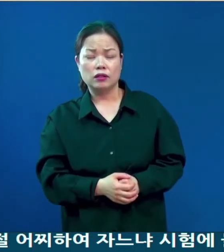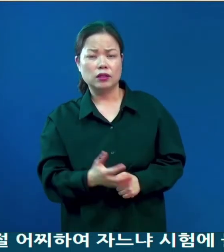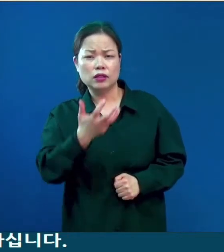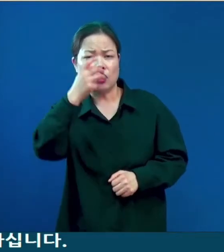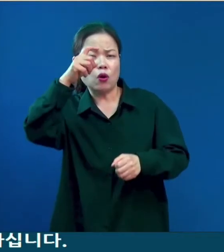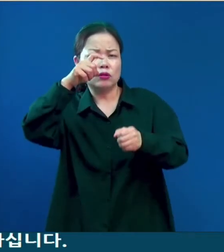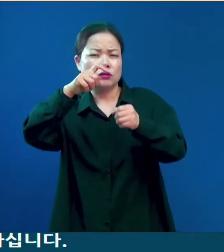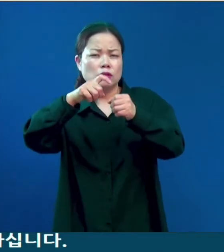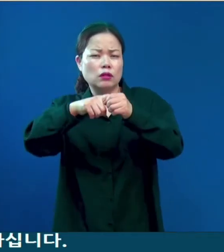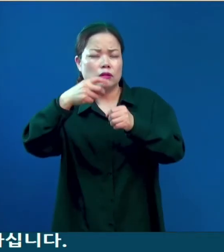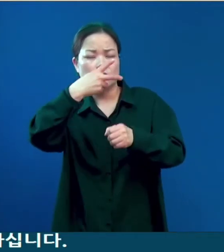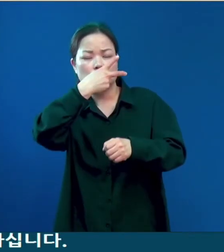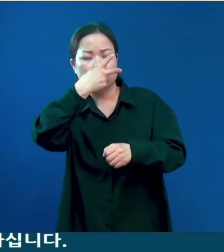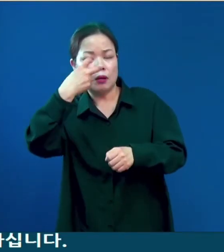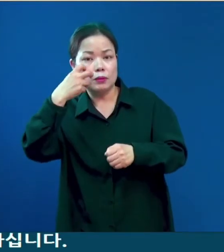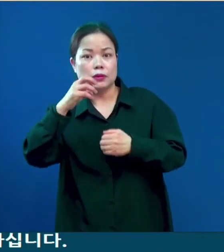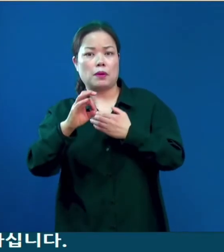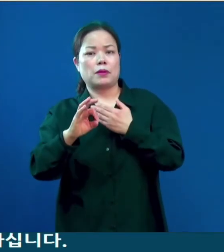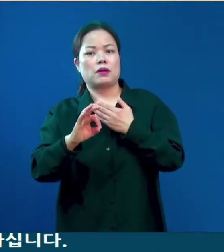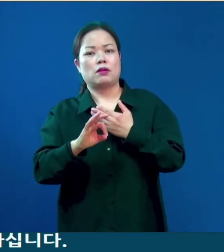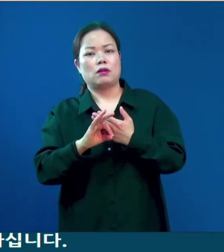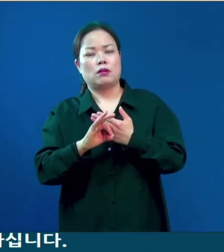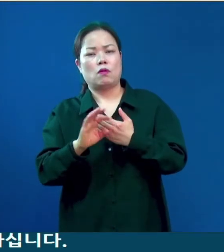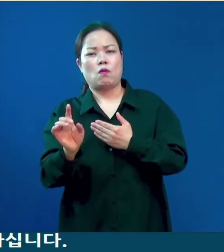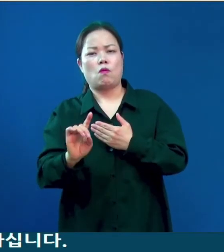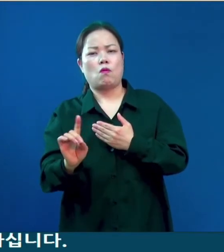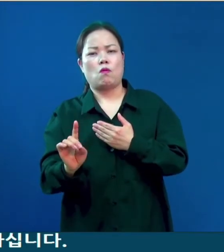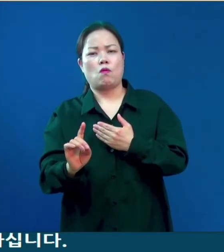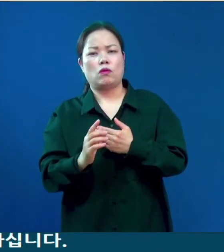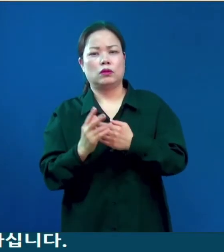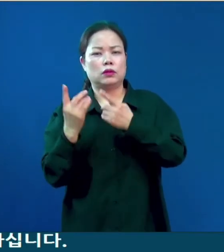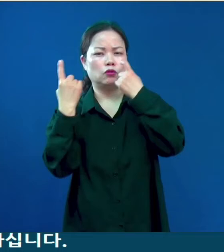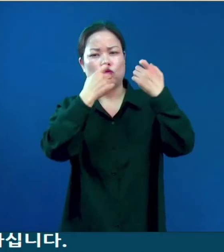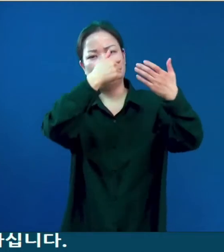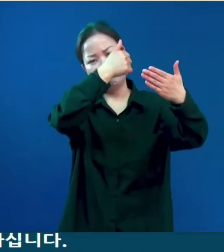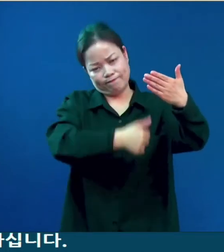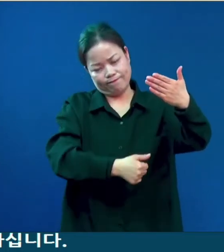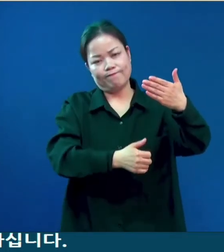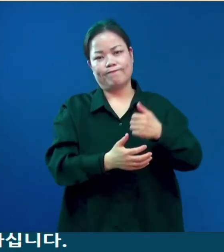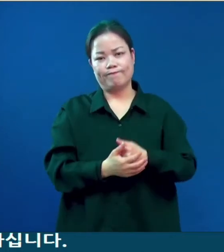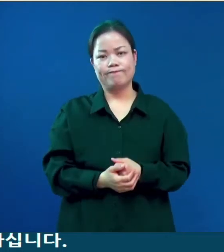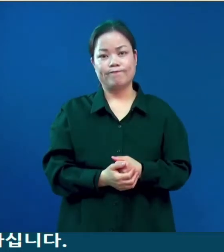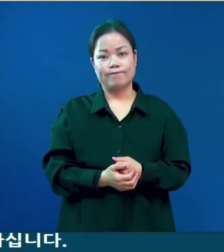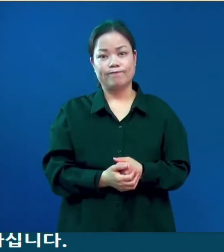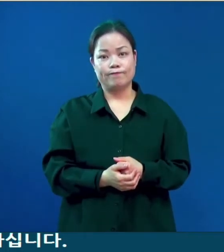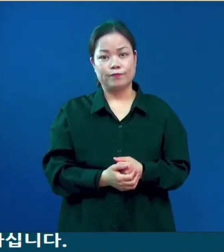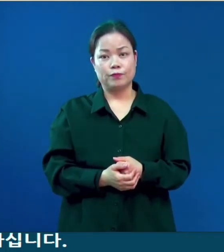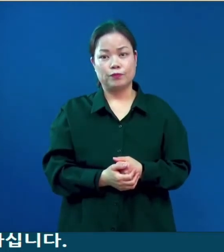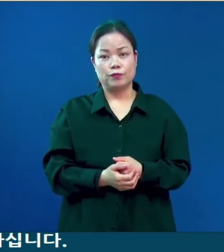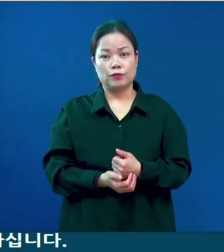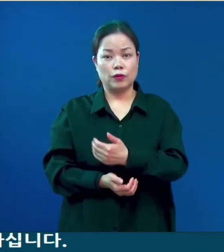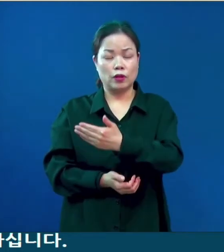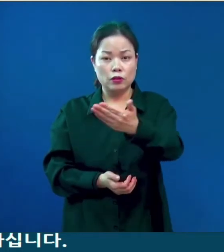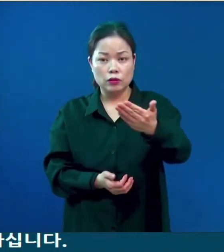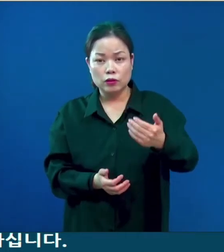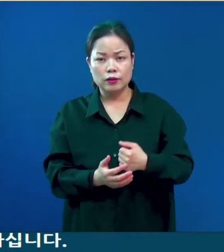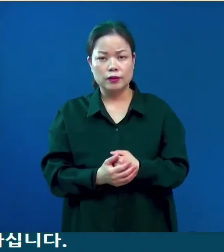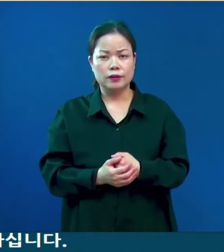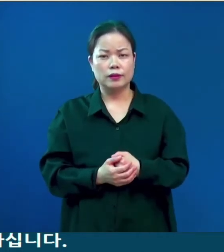영적 잠을 자면 여러분 반드시 또 어떻게 돼요? 시험에 빠지게 되는 것입니다. 그래서 여러분